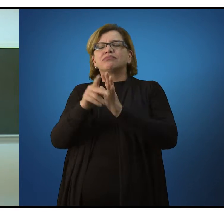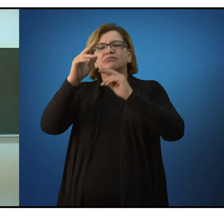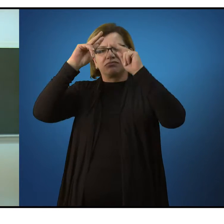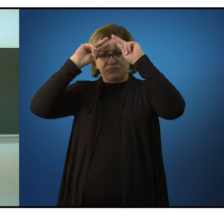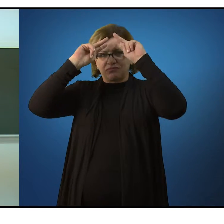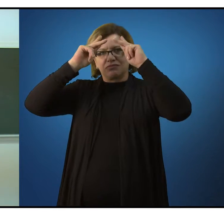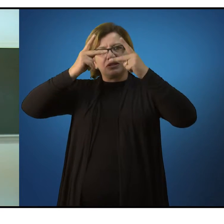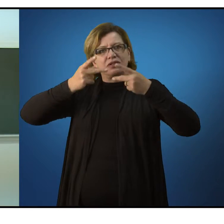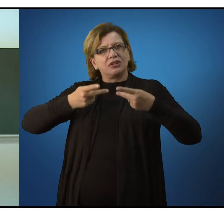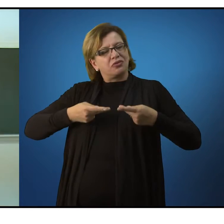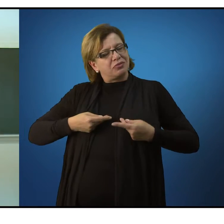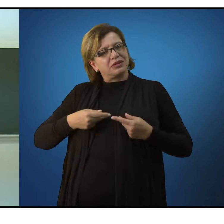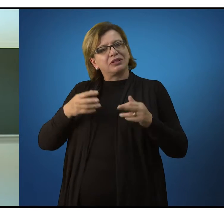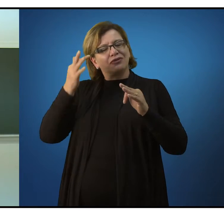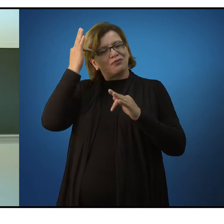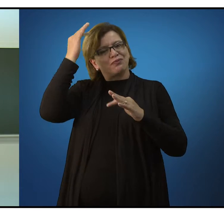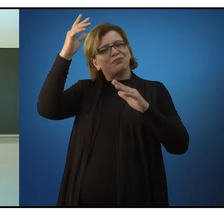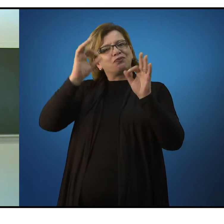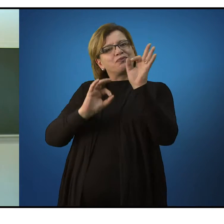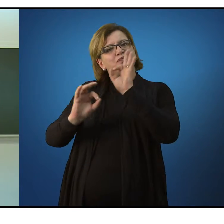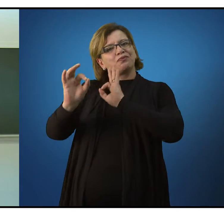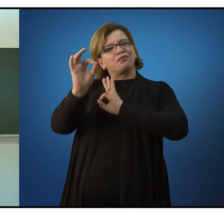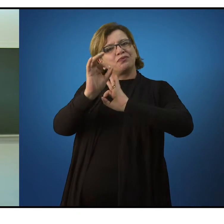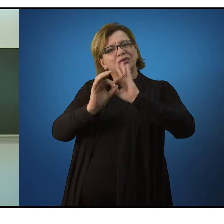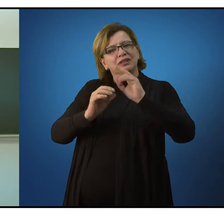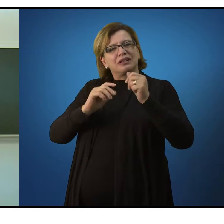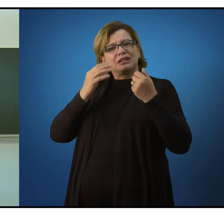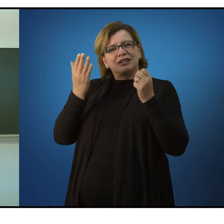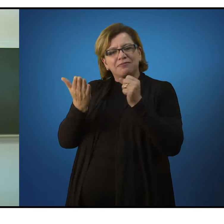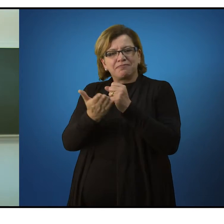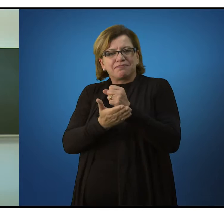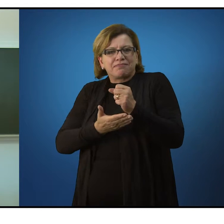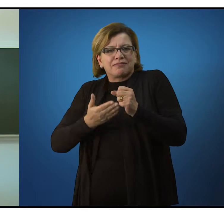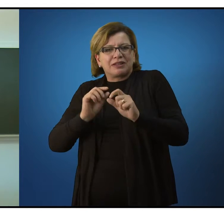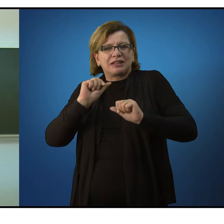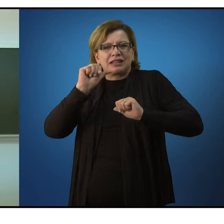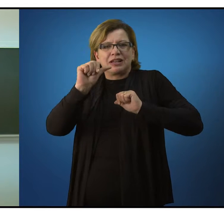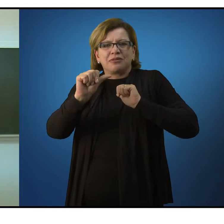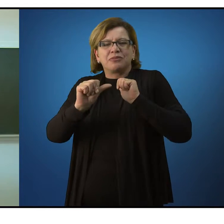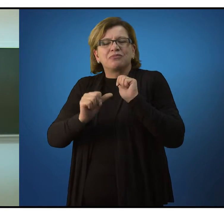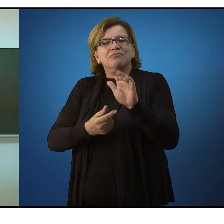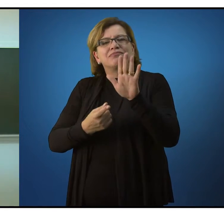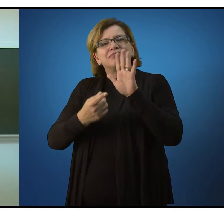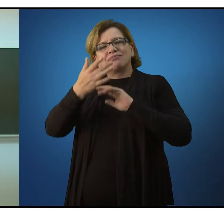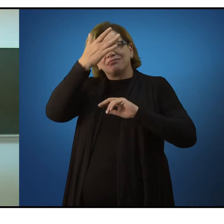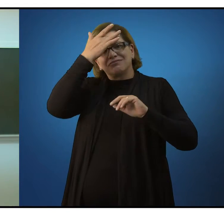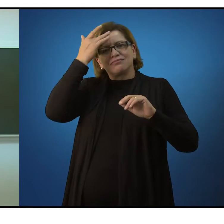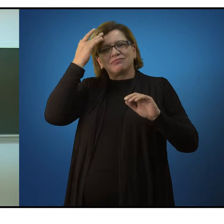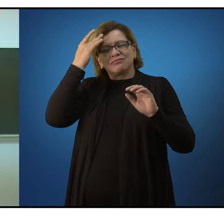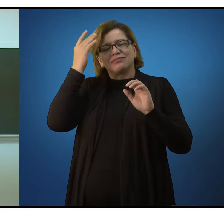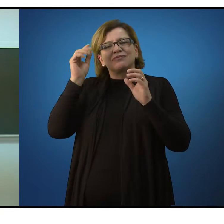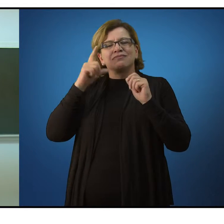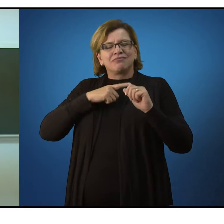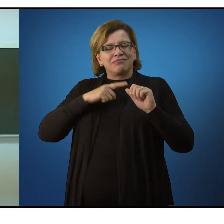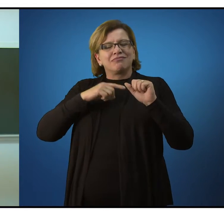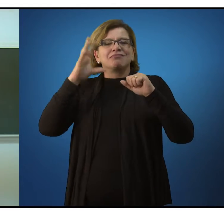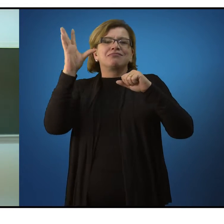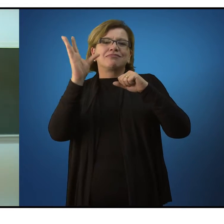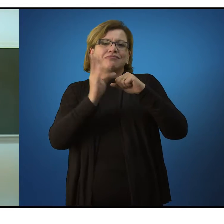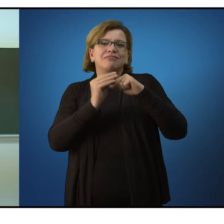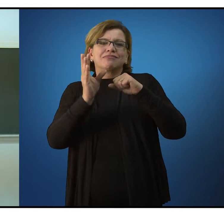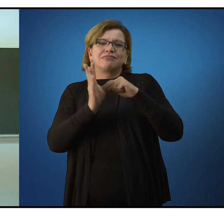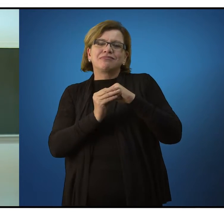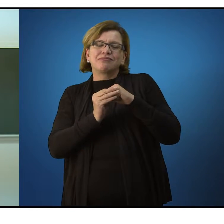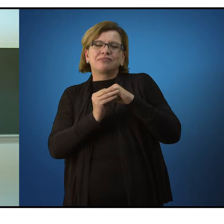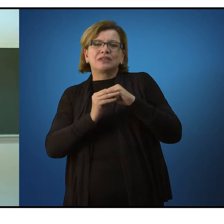trata, que tem como fundamento trazer o ser humano enquanto referência de conhecimento. Tá? Então,